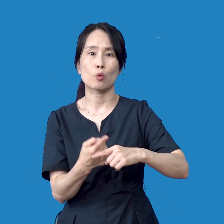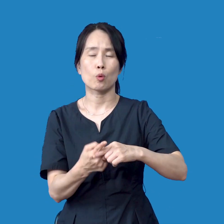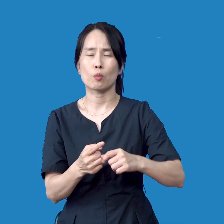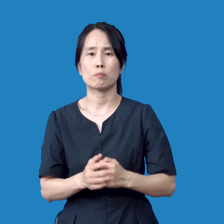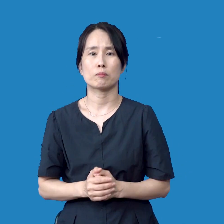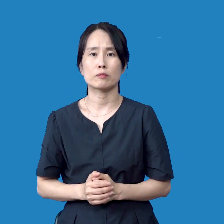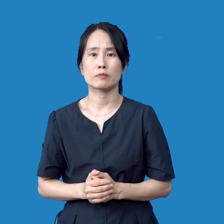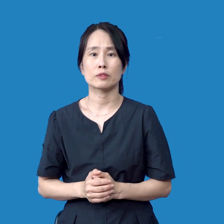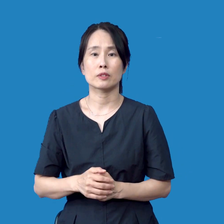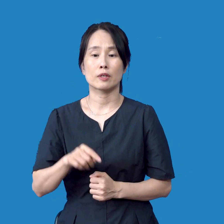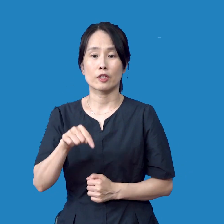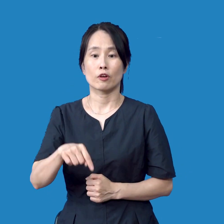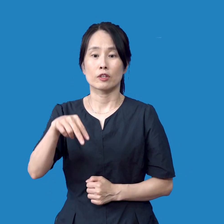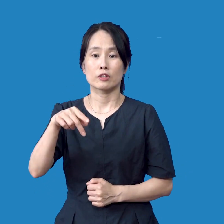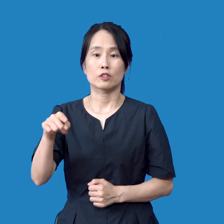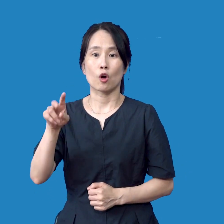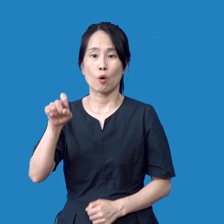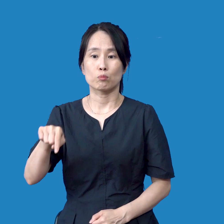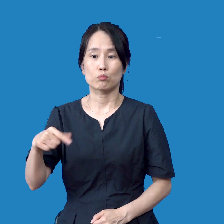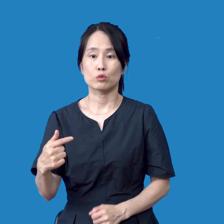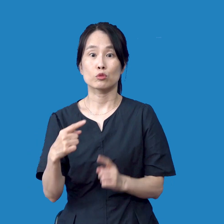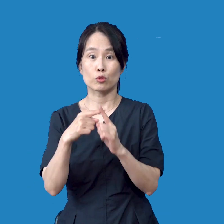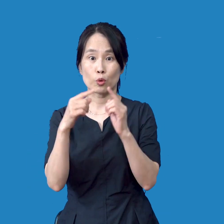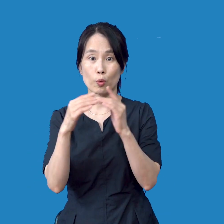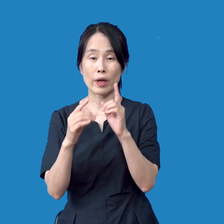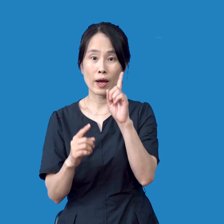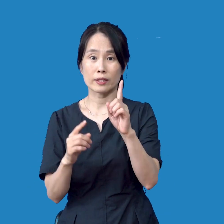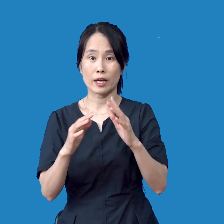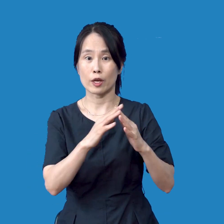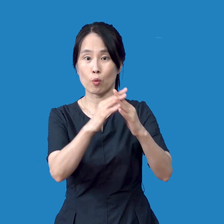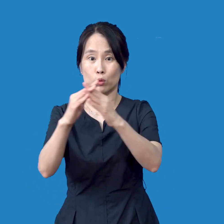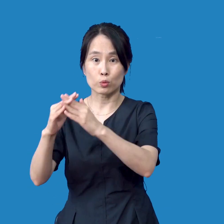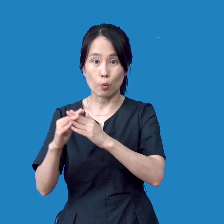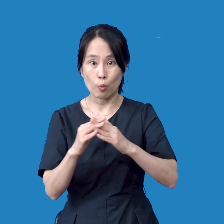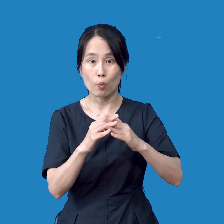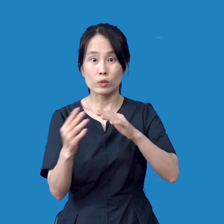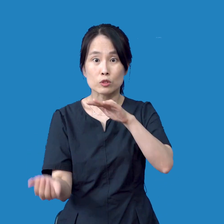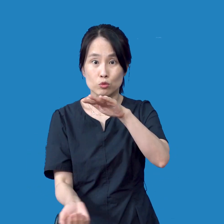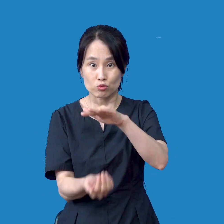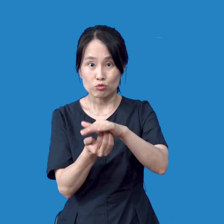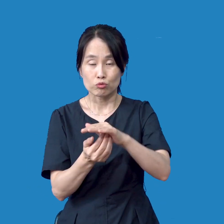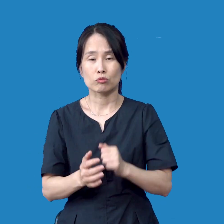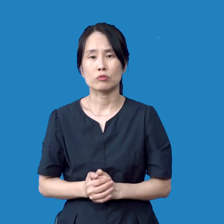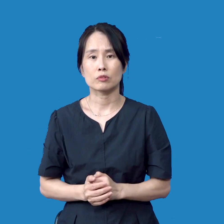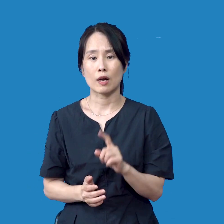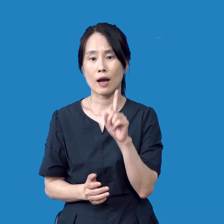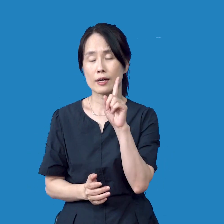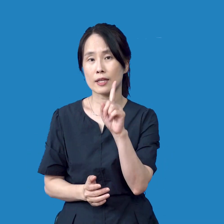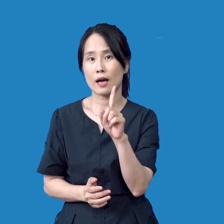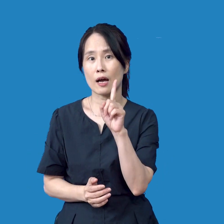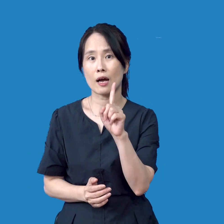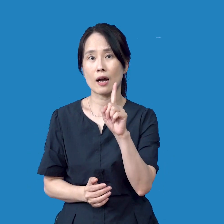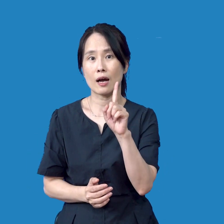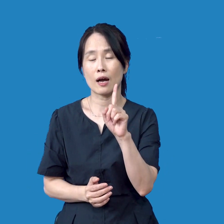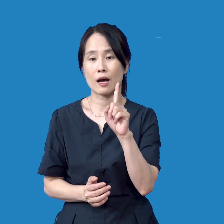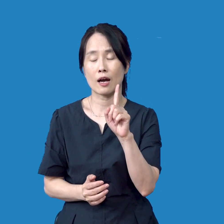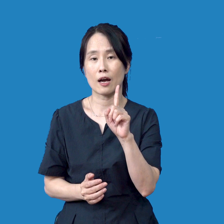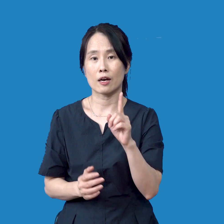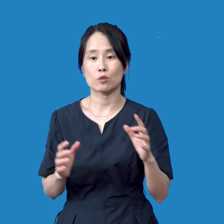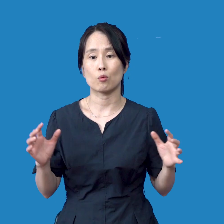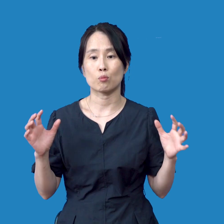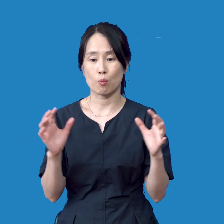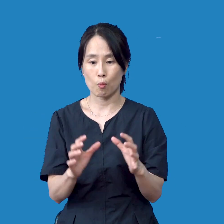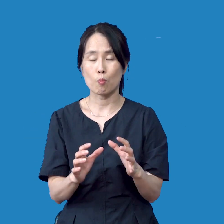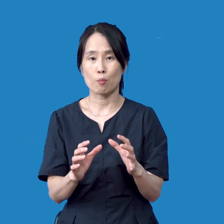우리는 서문교회라고 하는 하나의 공동체를 이루고 있습니다. 우리를 이렇게 하나로